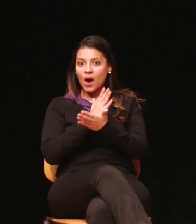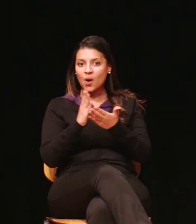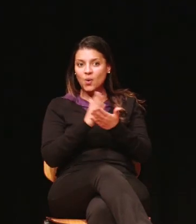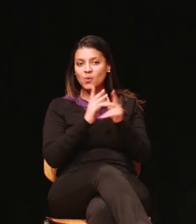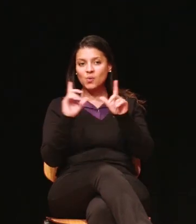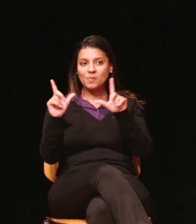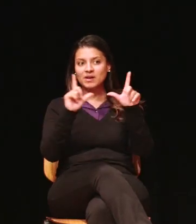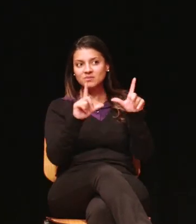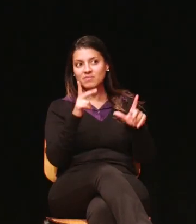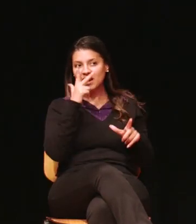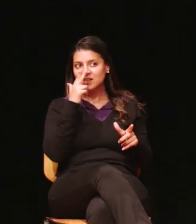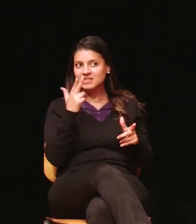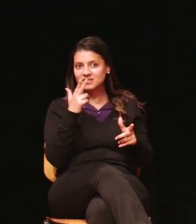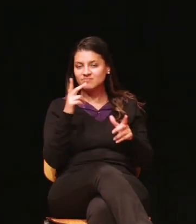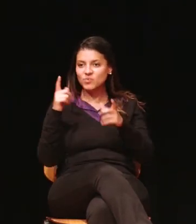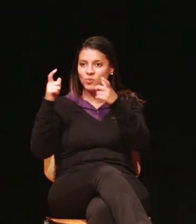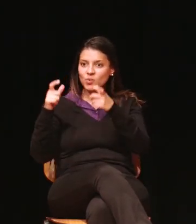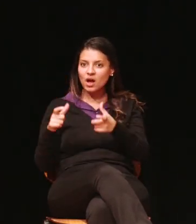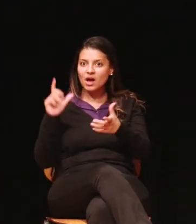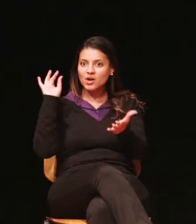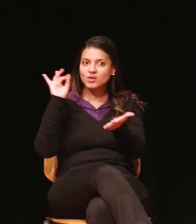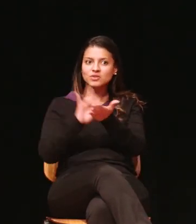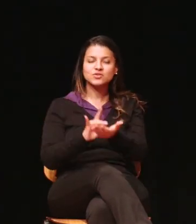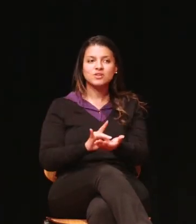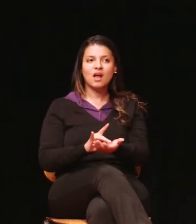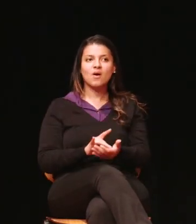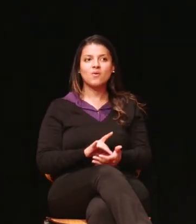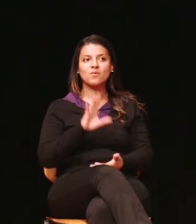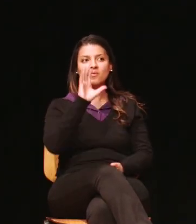uma igreja ou um palácio,